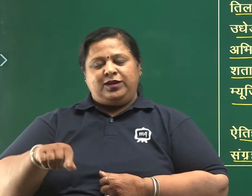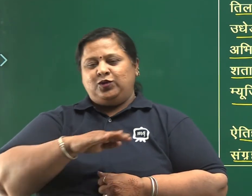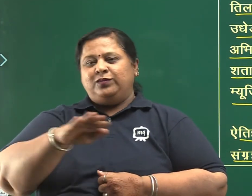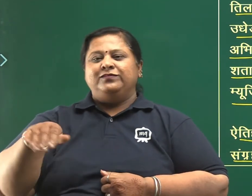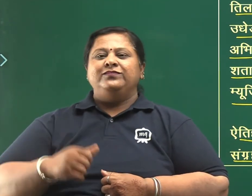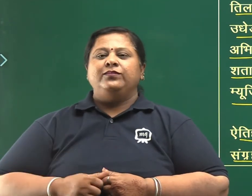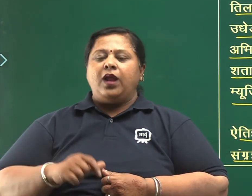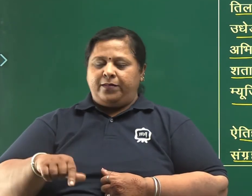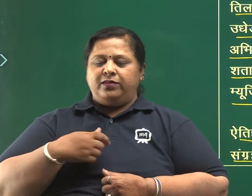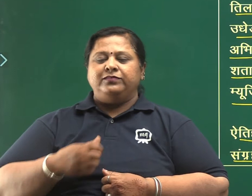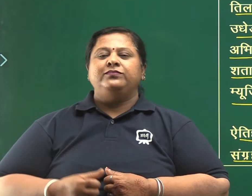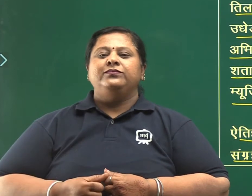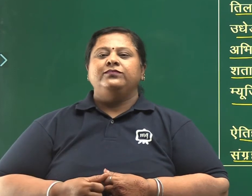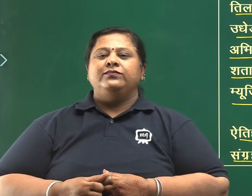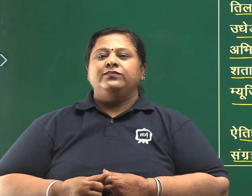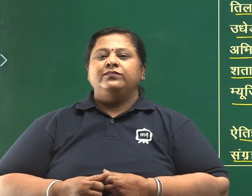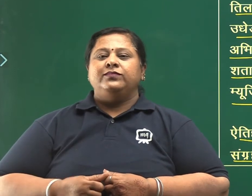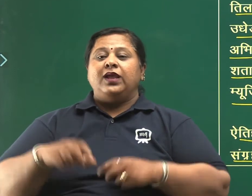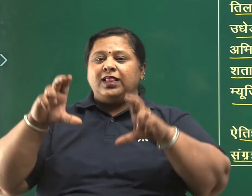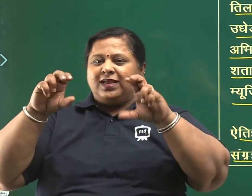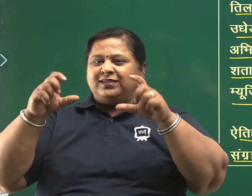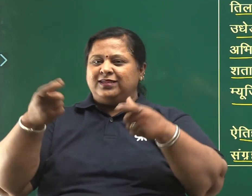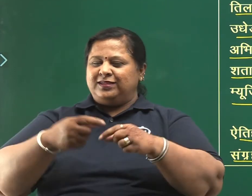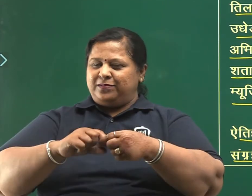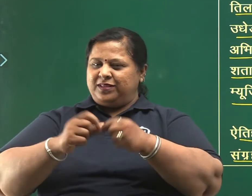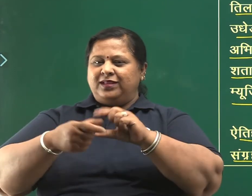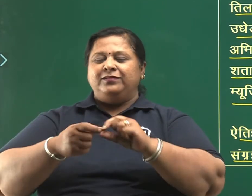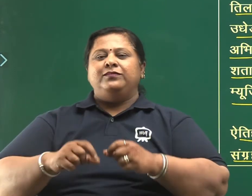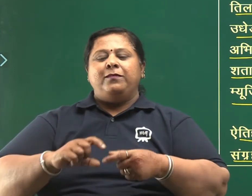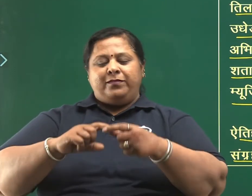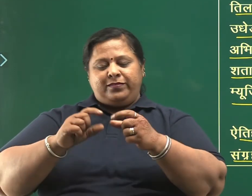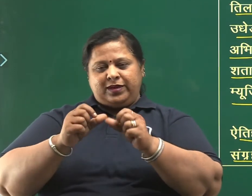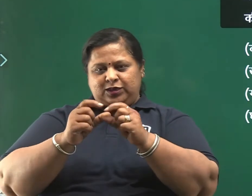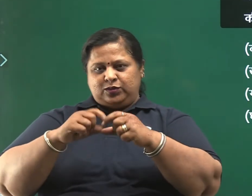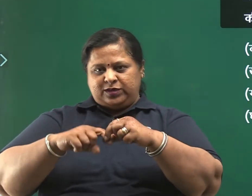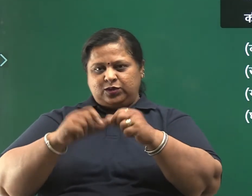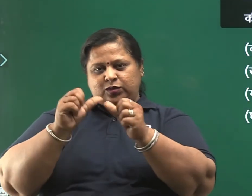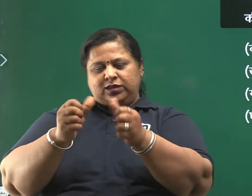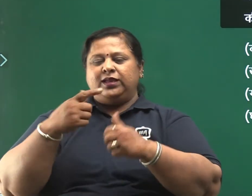बच्चों, अब हम अध्याय से संबंधित प्रश्नोत्तर देखेंगे।